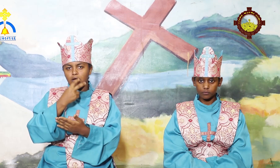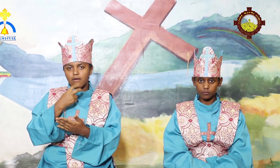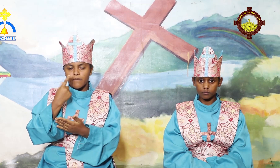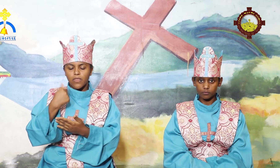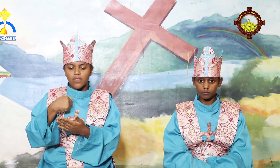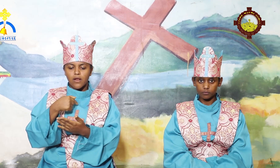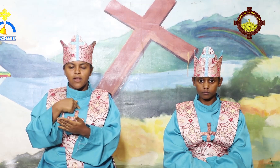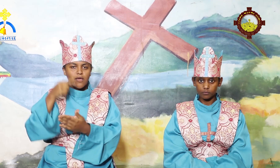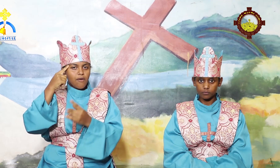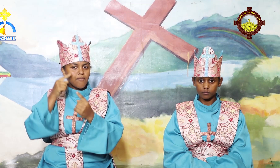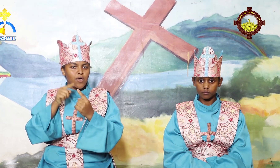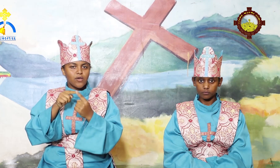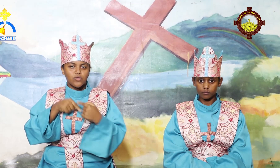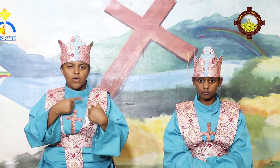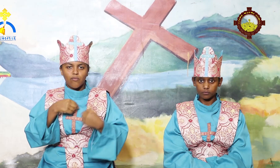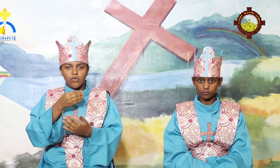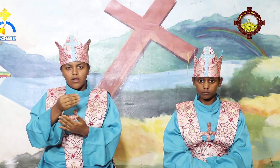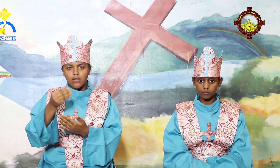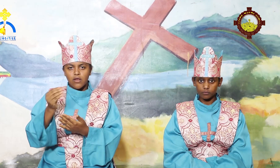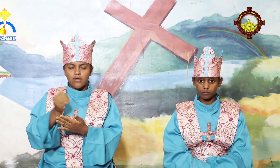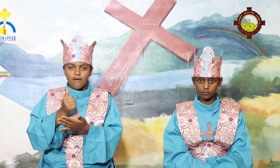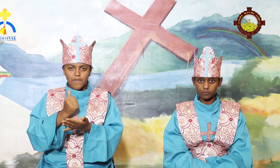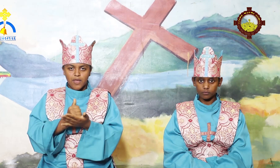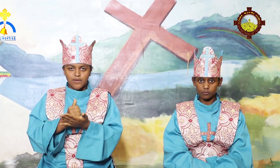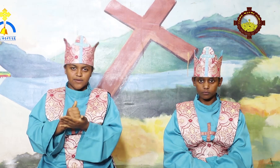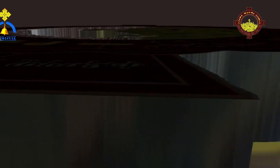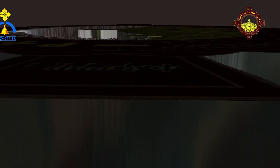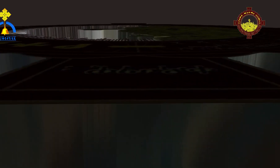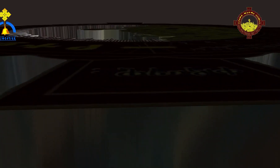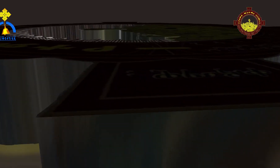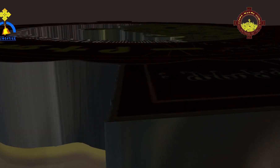አንደበትን ለኛ አስተዋይ ልቦናን ያድለን። አሜን።